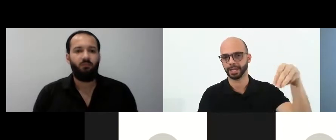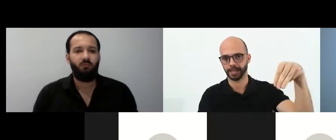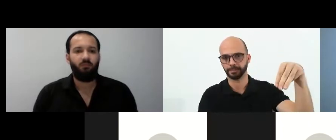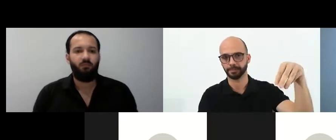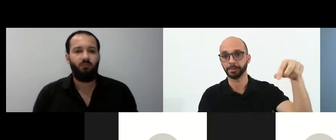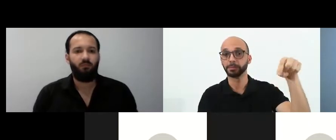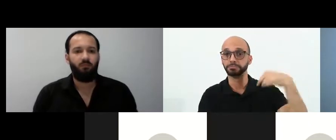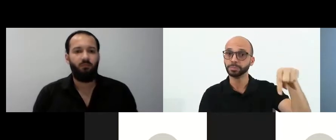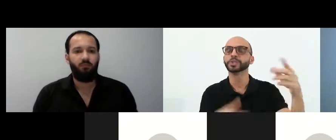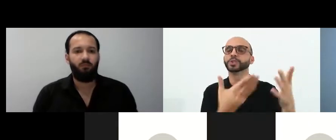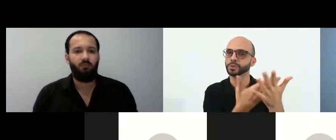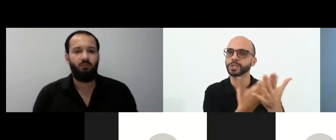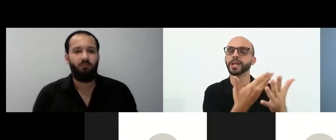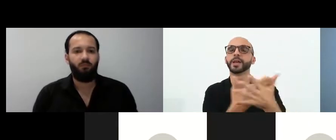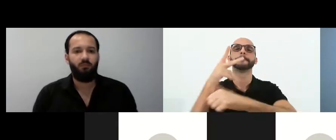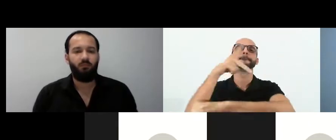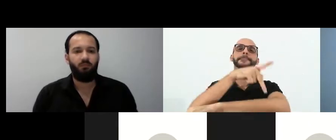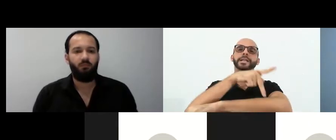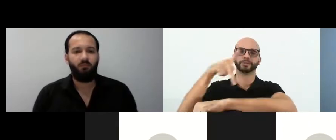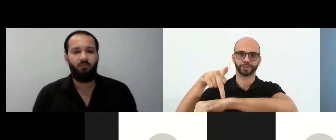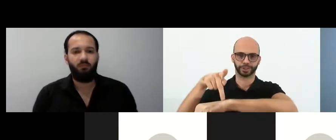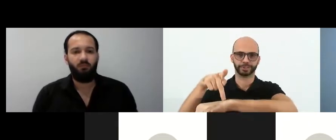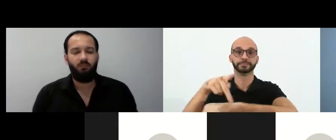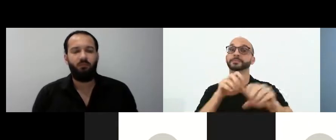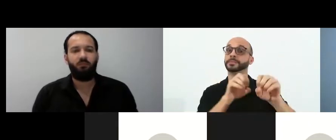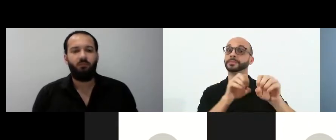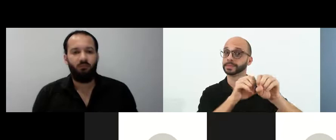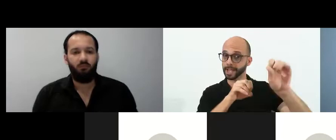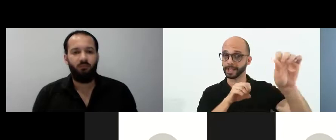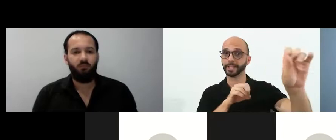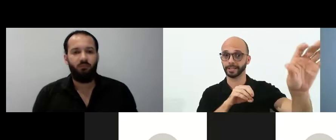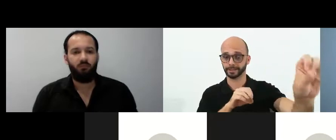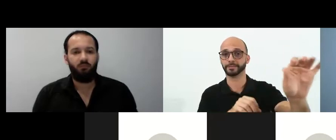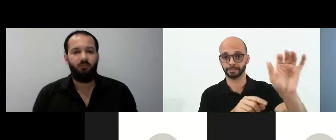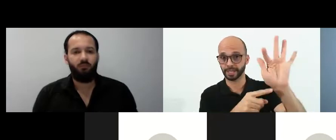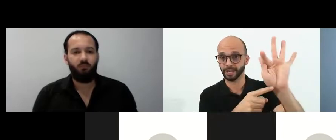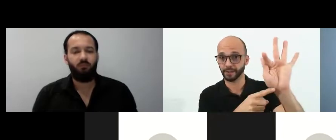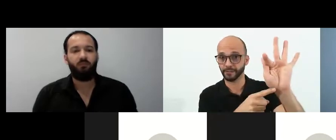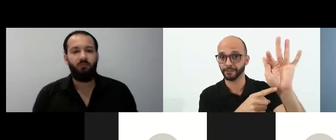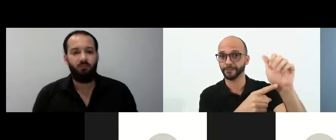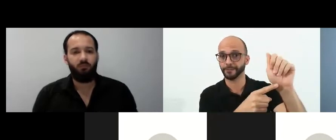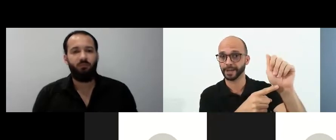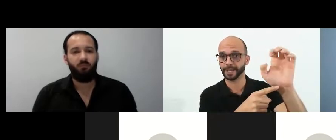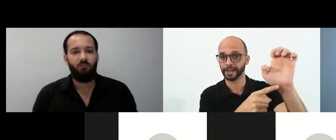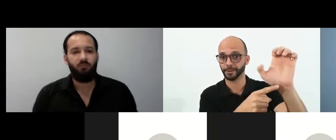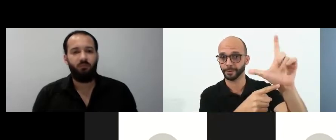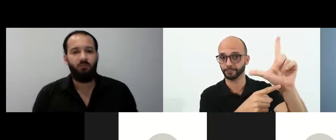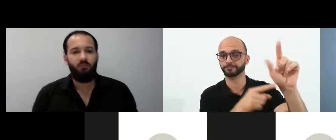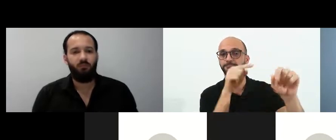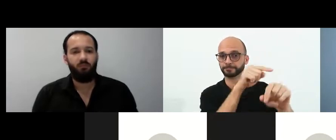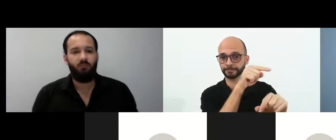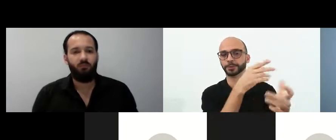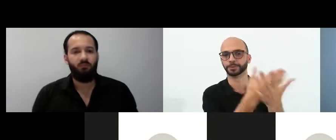Rondônia mesmo, em Rolim de Moura. Eu fiz pedagogia à distância também,